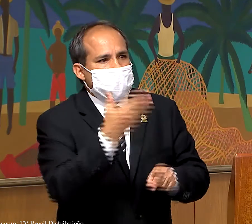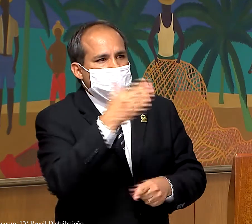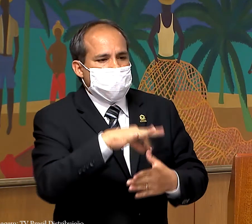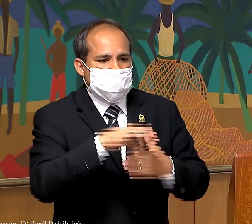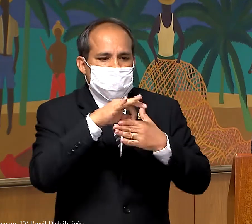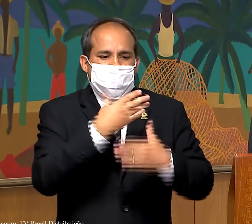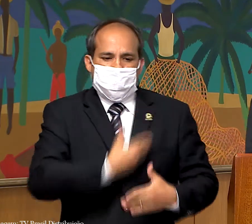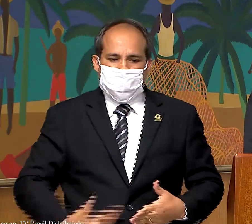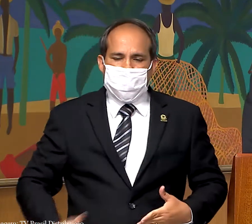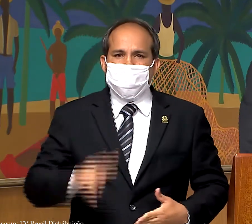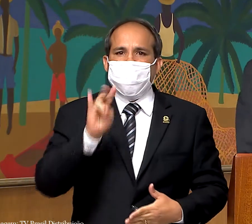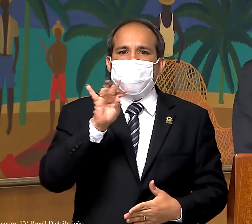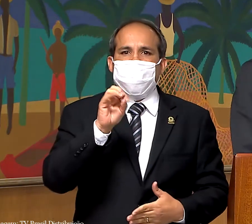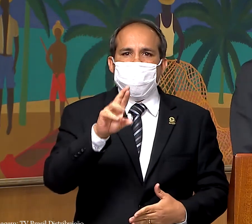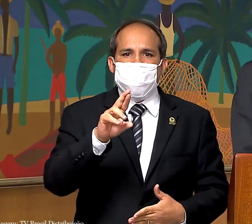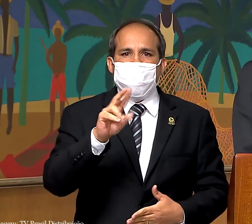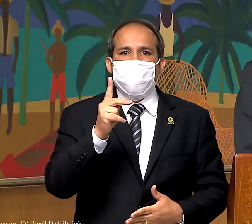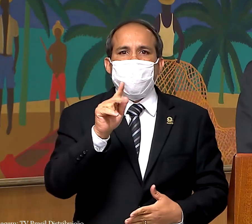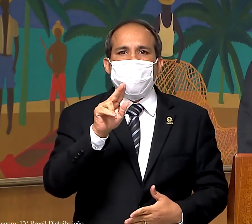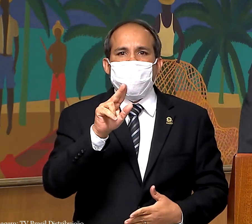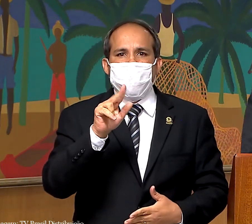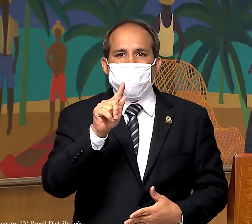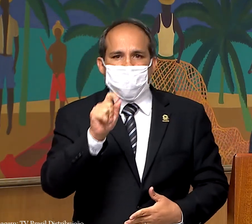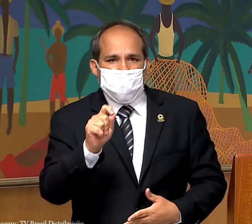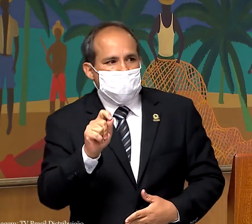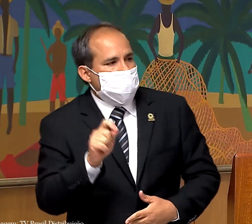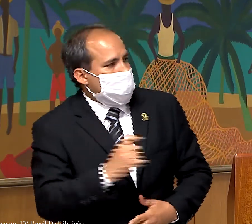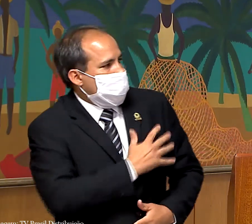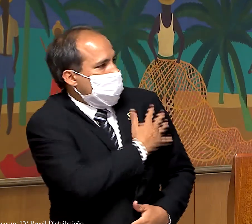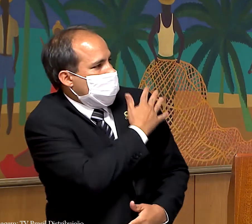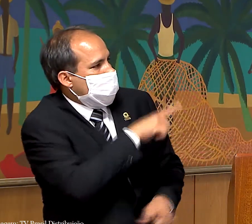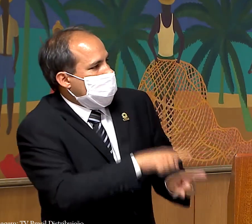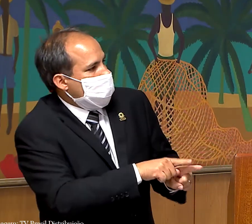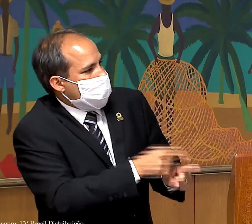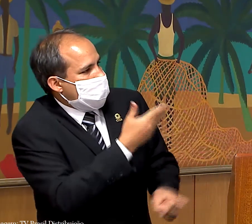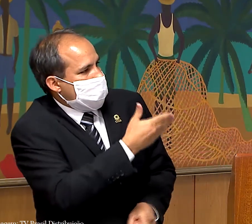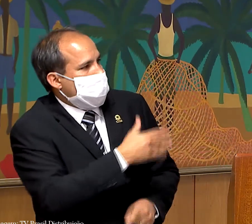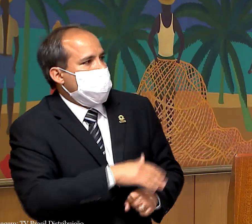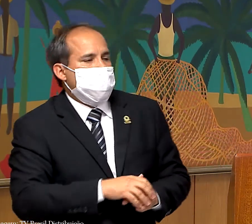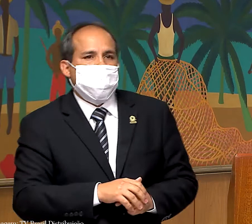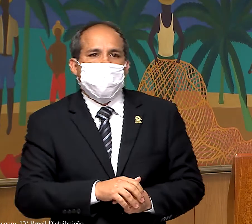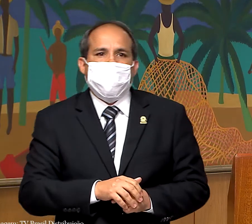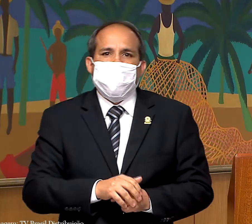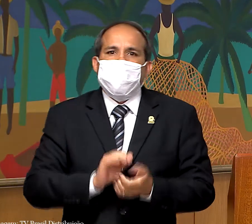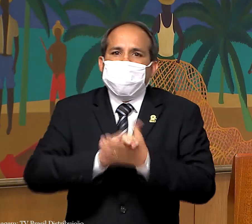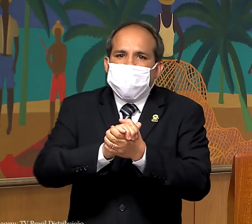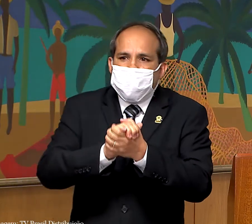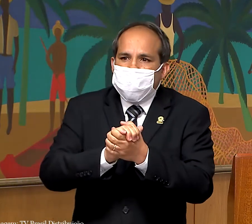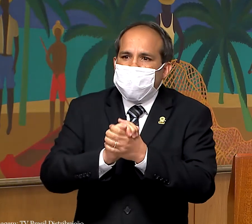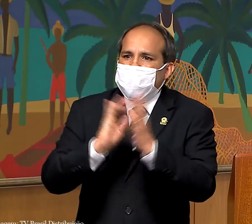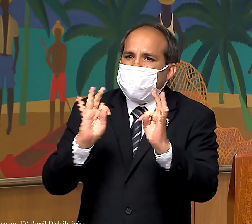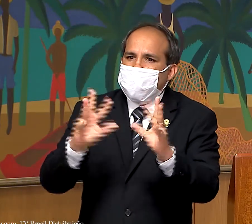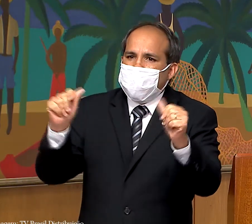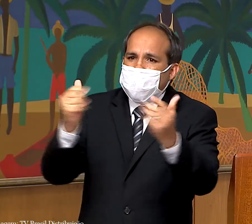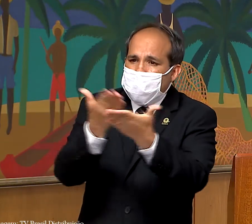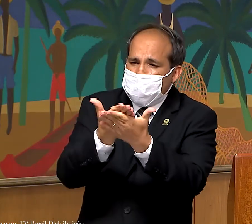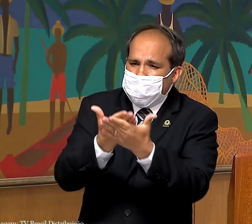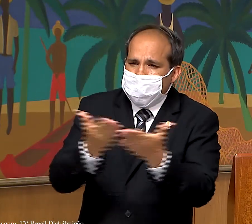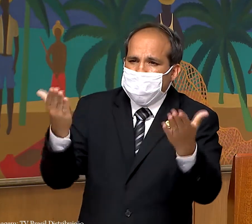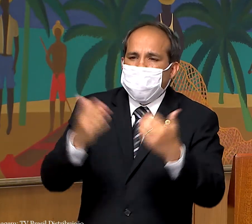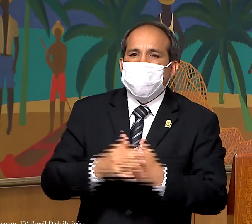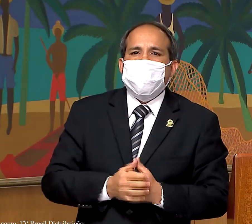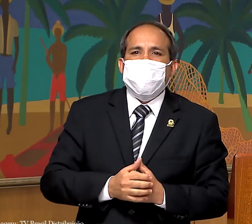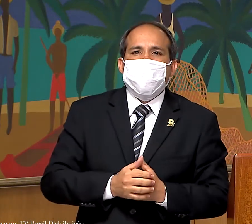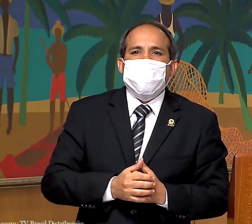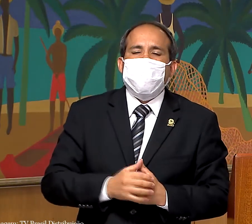governo aí, Vitor Hugo, prezado almirante Barra, presidente da Anvisa, meus parabéns a todos vocês